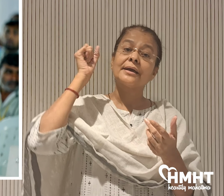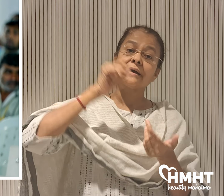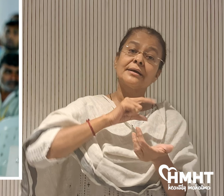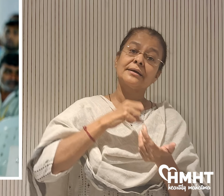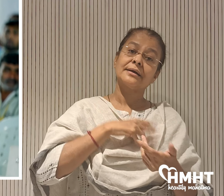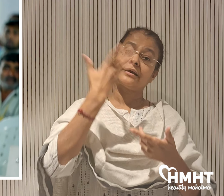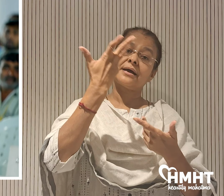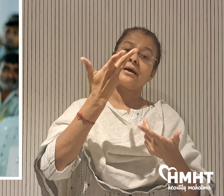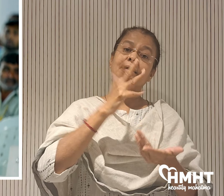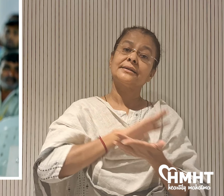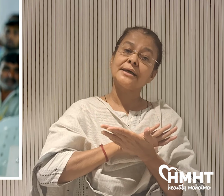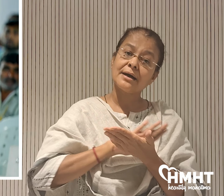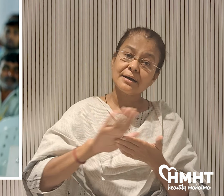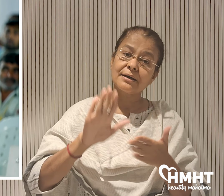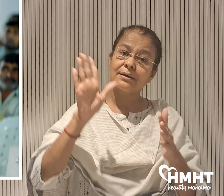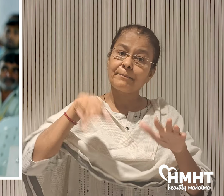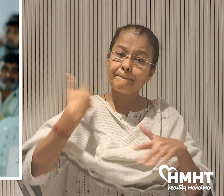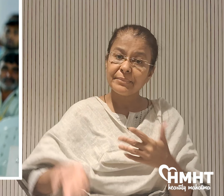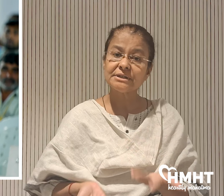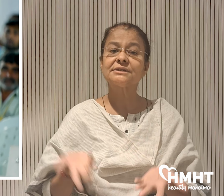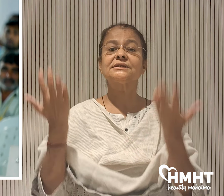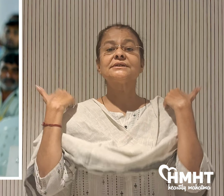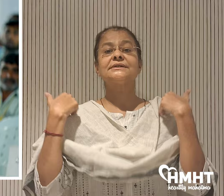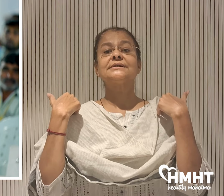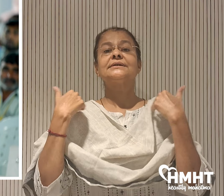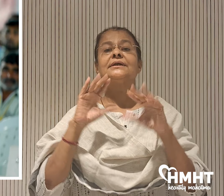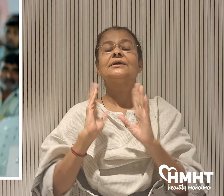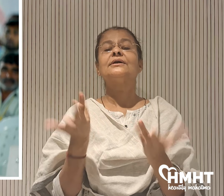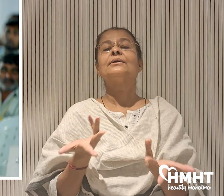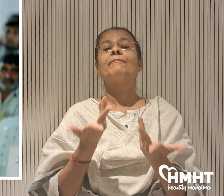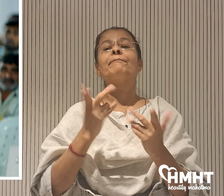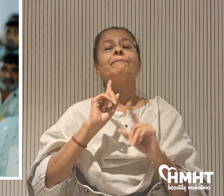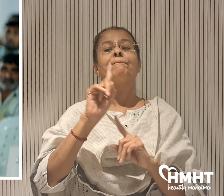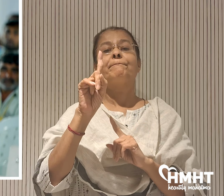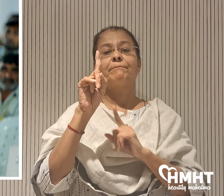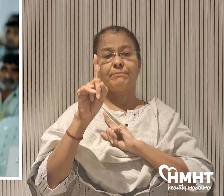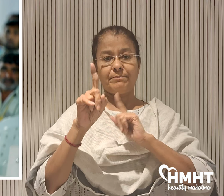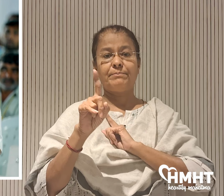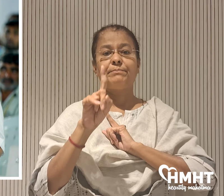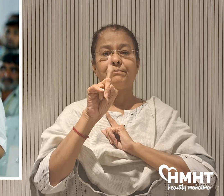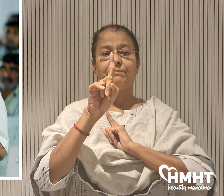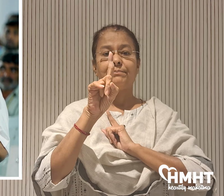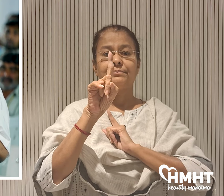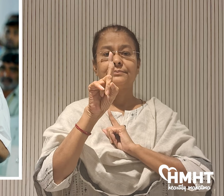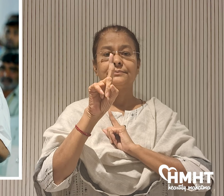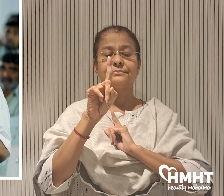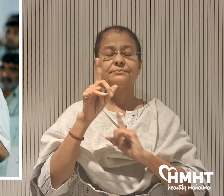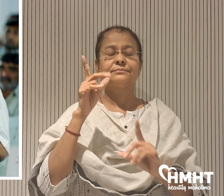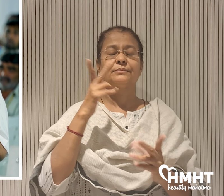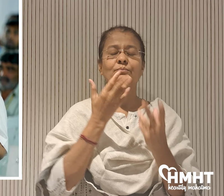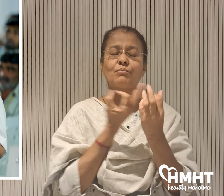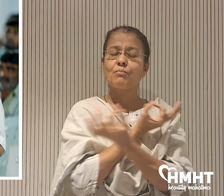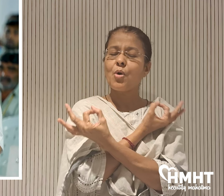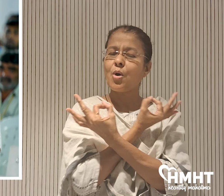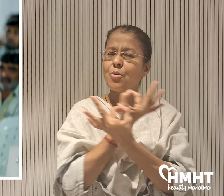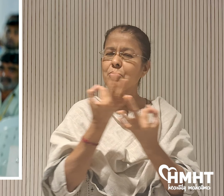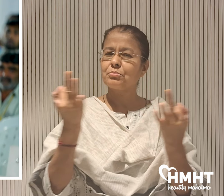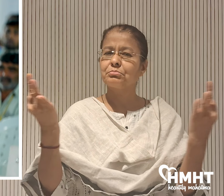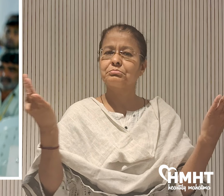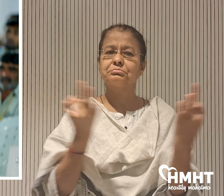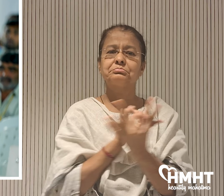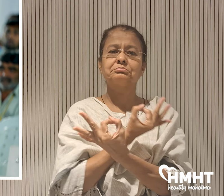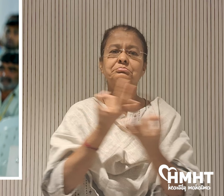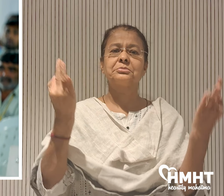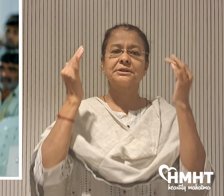જીવનમાં, ફાઇલ 1ના જીવનમાં અદ્ભુત જાગૃતિ આવી છે